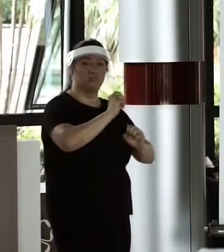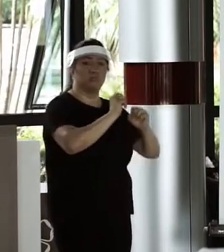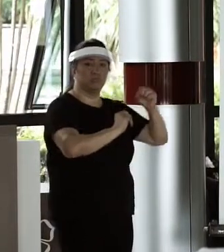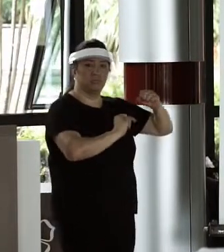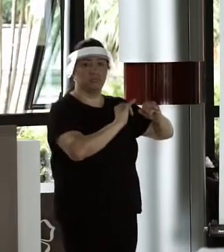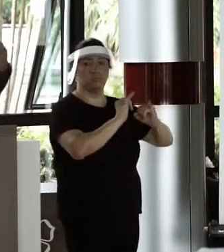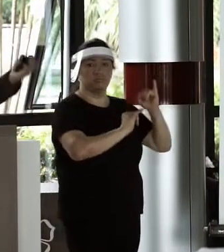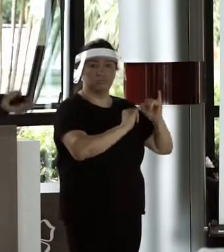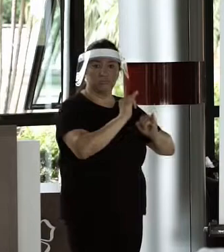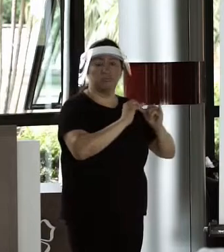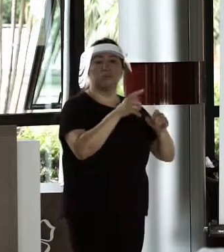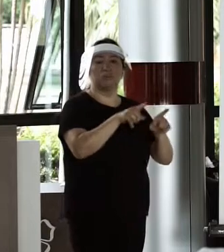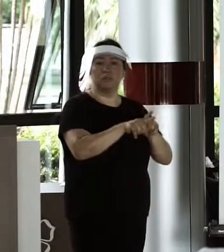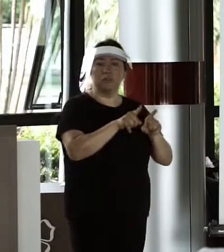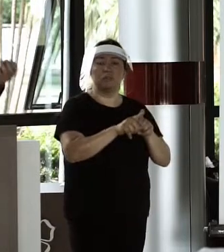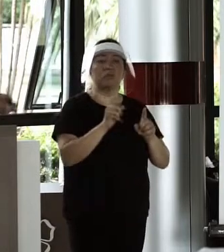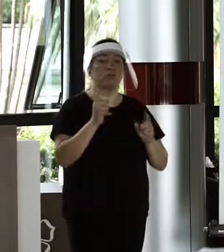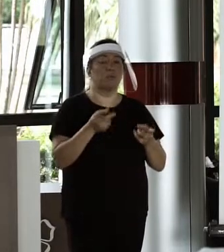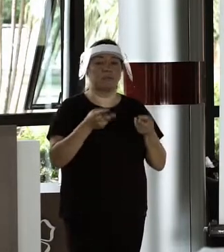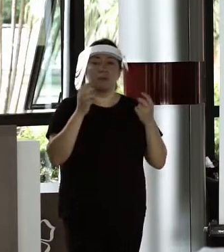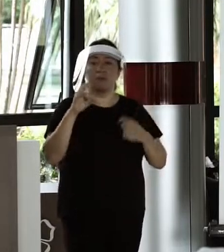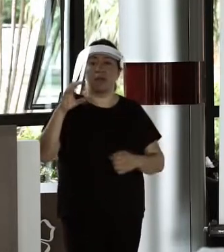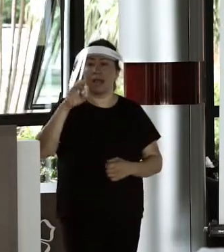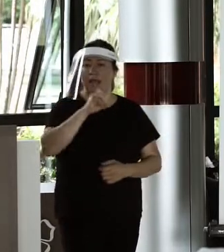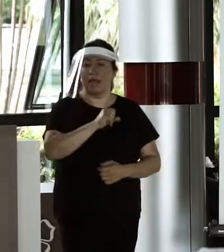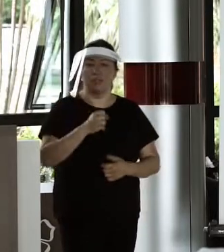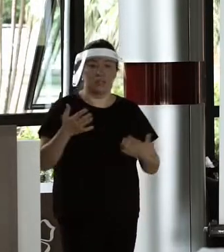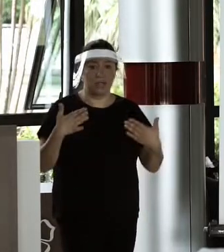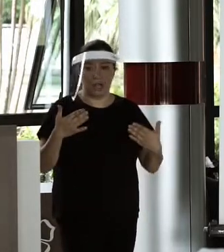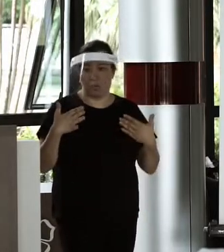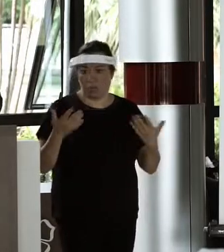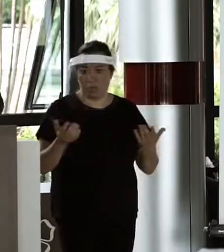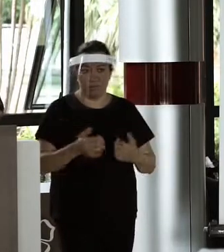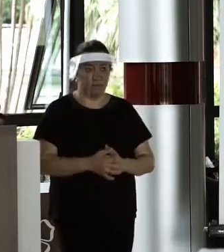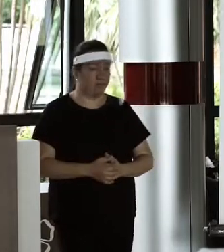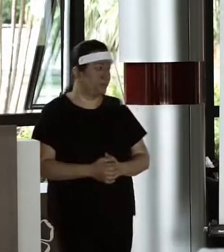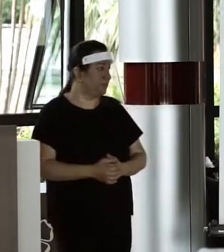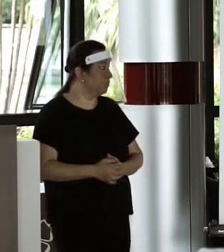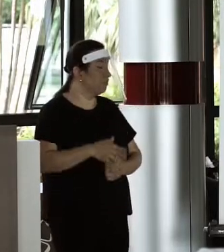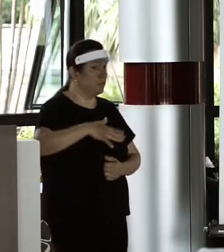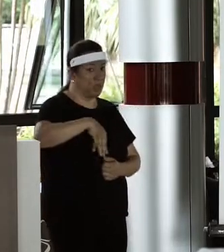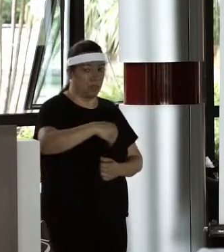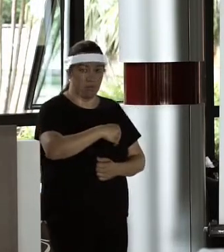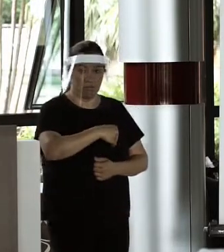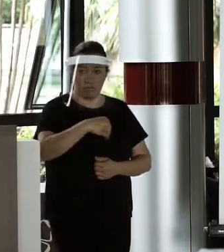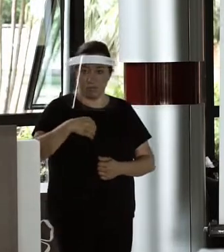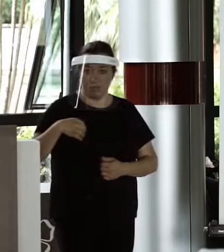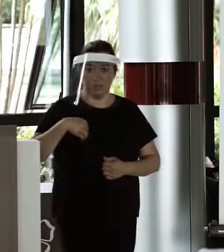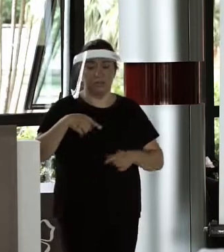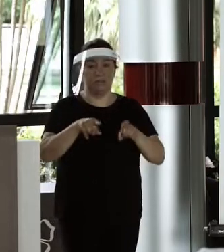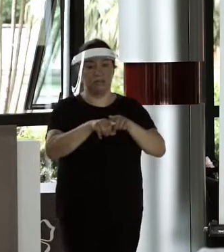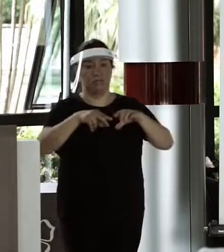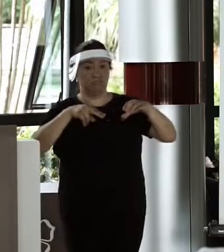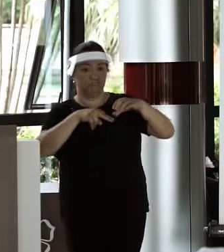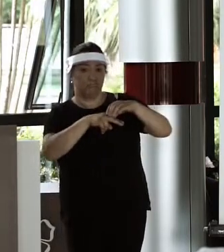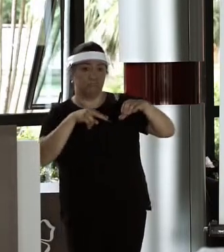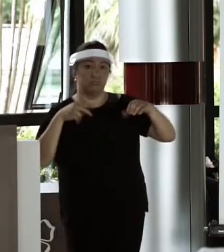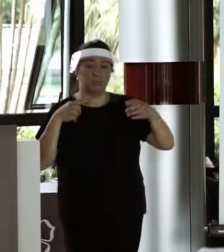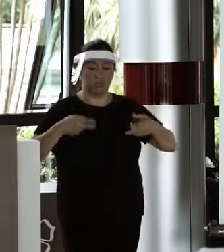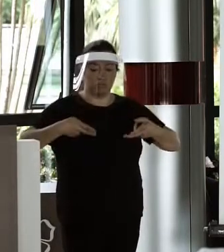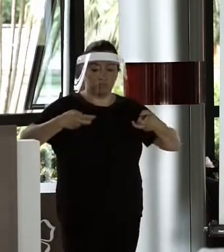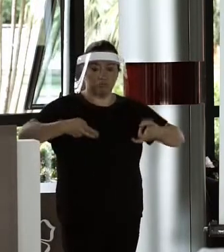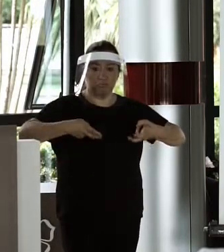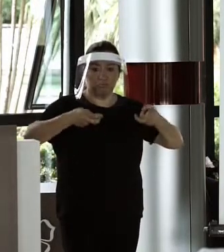diversas aplicações, fugas de calor, né, fugas térmicas, enfim. Na área da medicina também temos diversas aplicações,